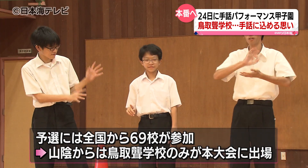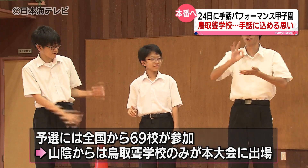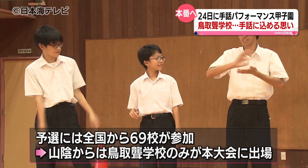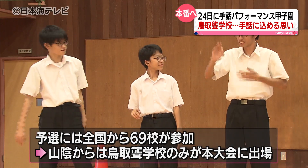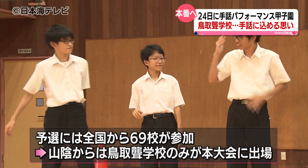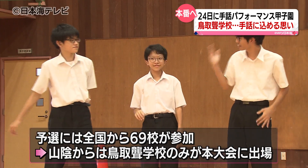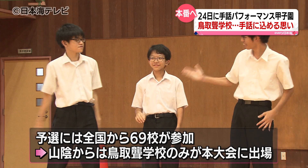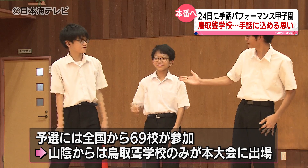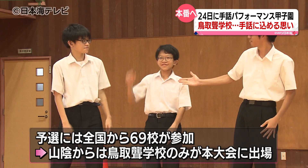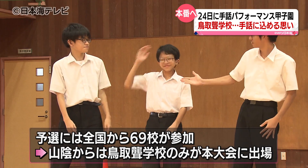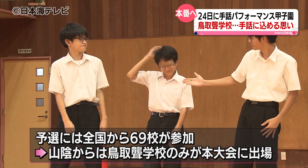に出場します。